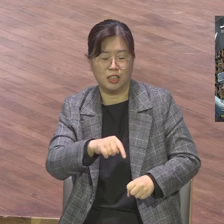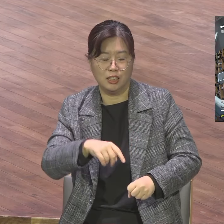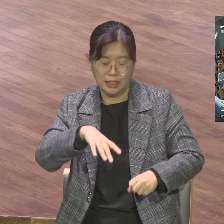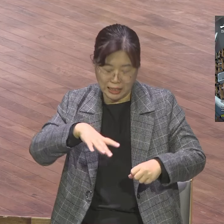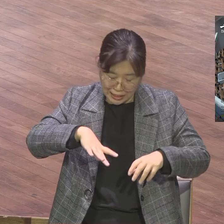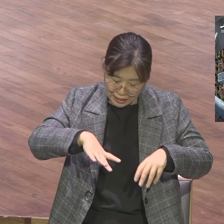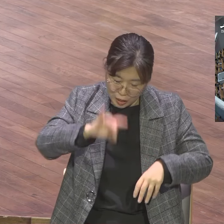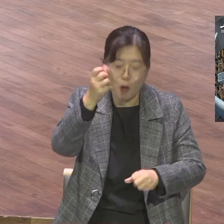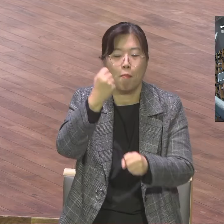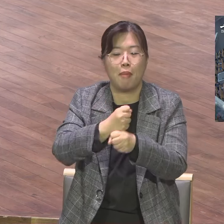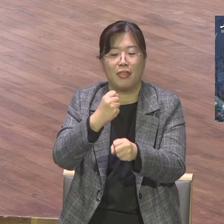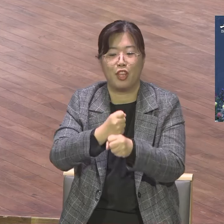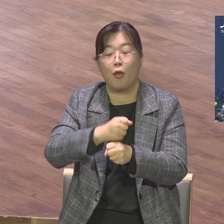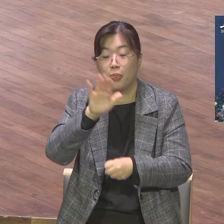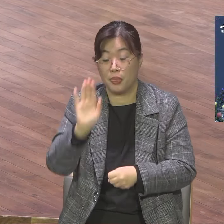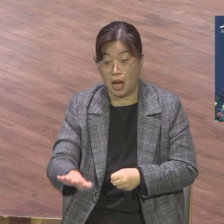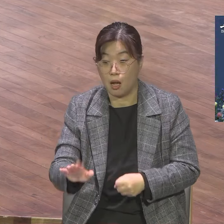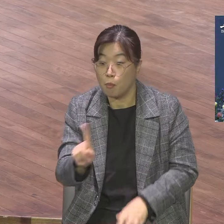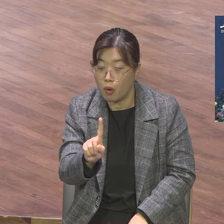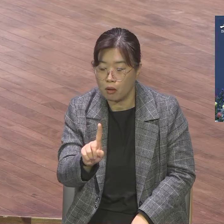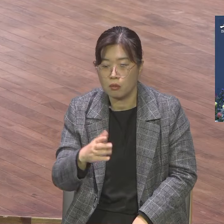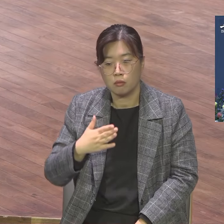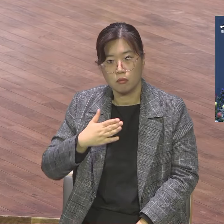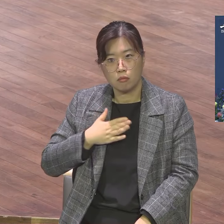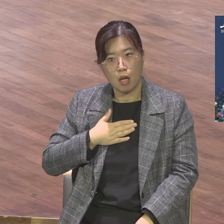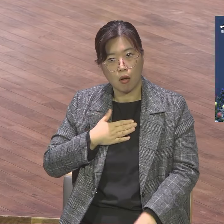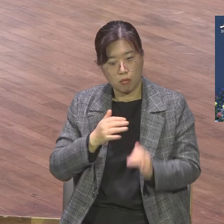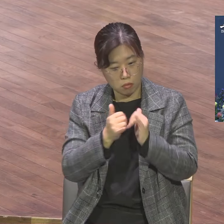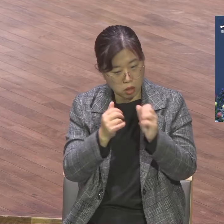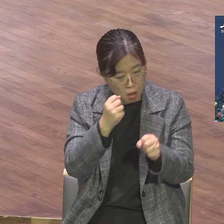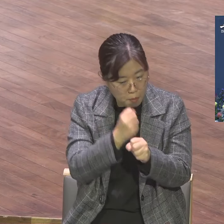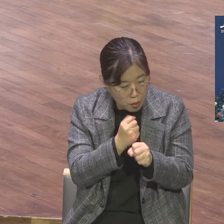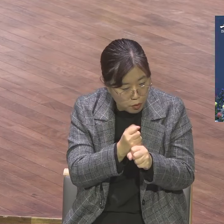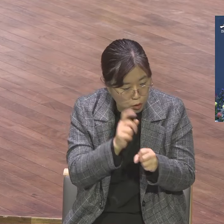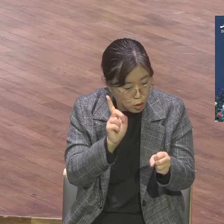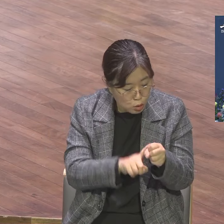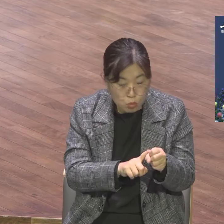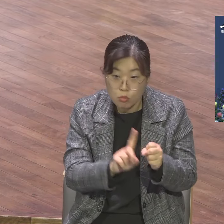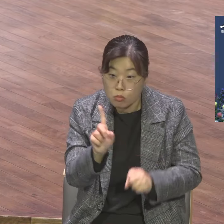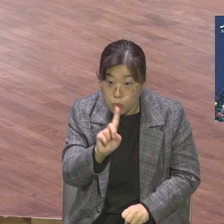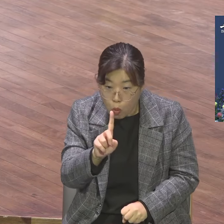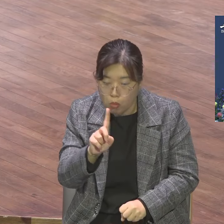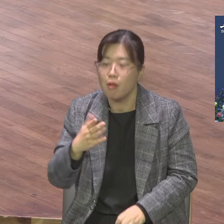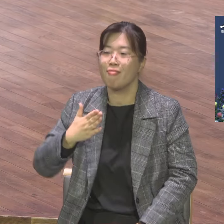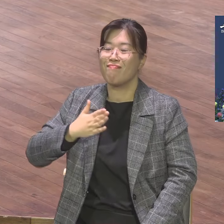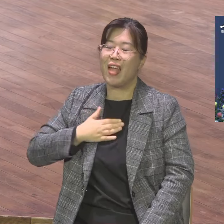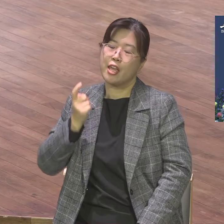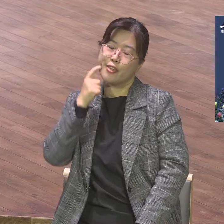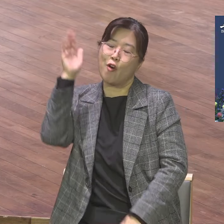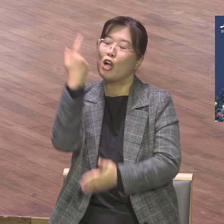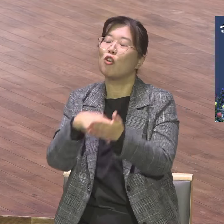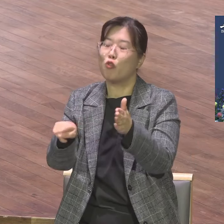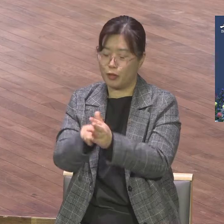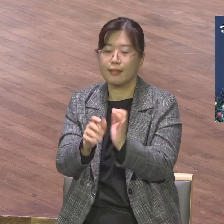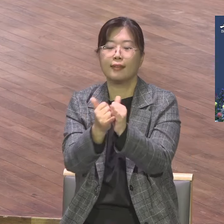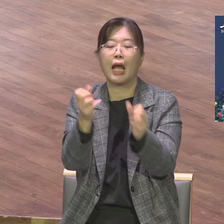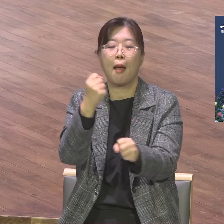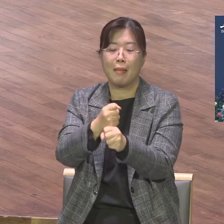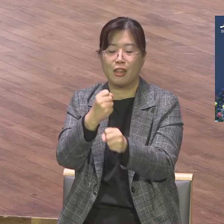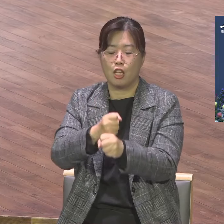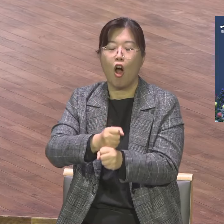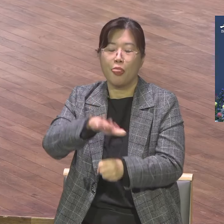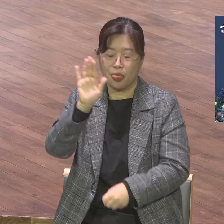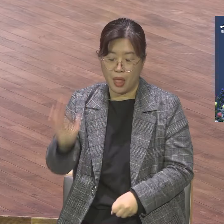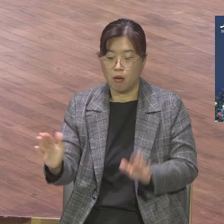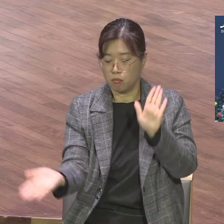만들었느니라. 당신의 영광을 위해 우리를 만들었어요. 하나님의 영광을 위해 이 교회가 존재하는 거예요.